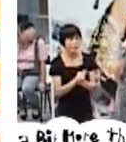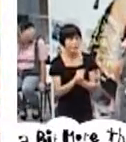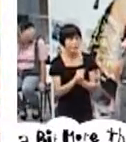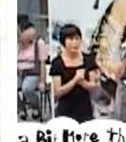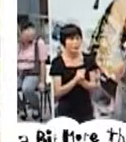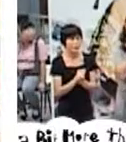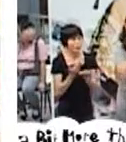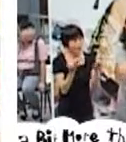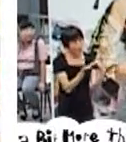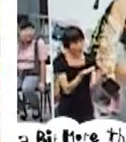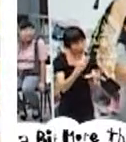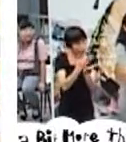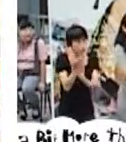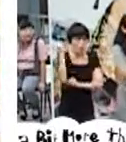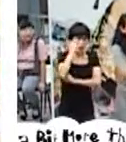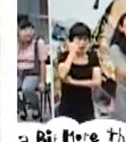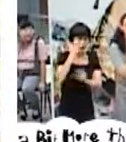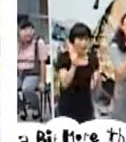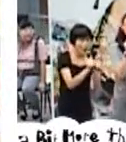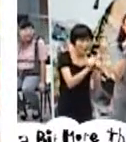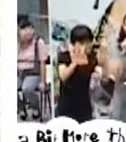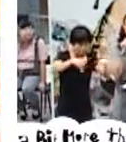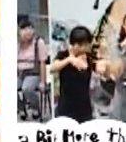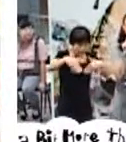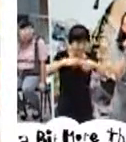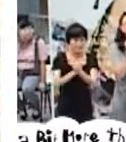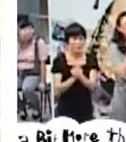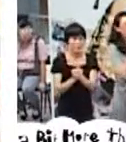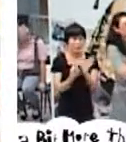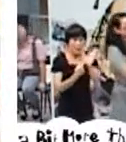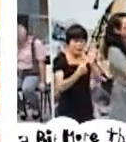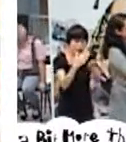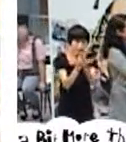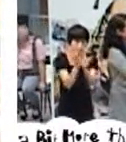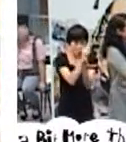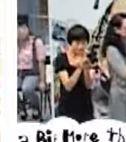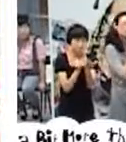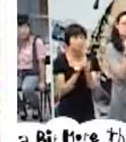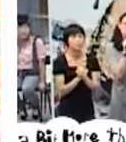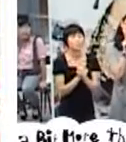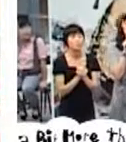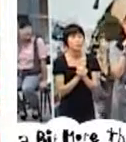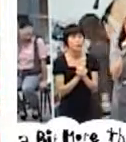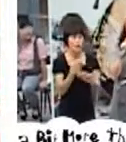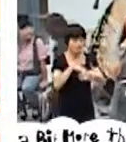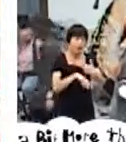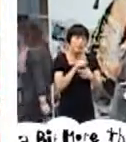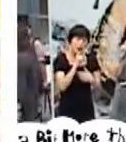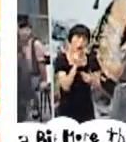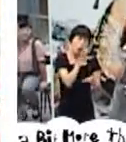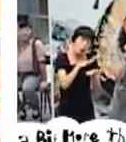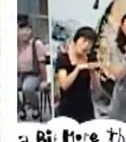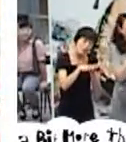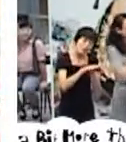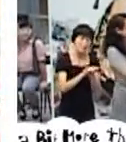分別請到咁多位咧唔同能力嘅朋友嚟到呢一度，以唔同嘅藝術形式咧同我哋表演嘅。當中包括有講故事